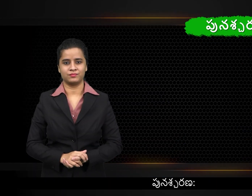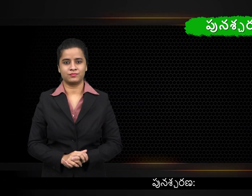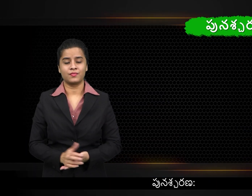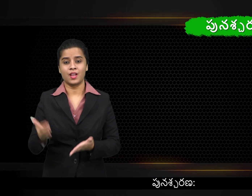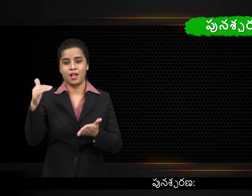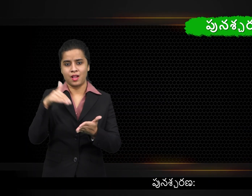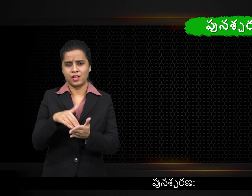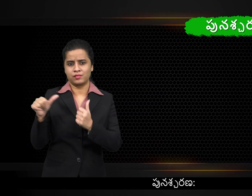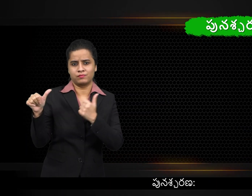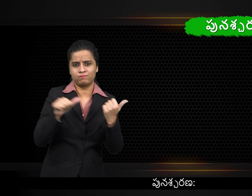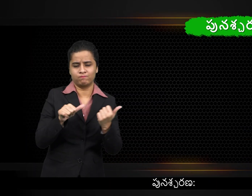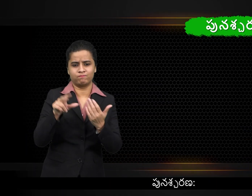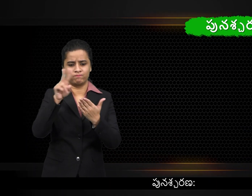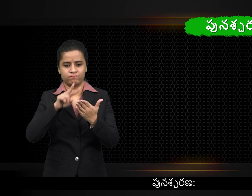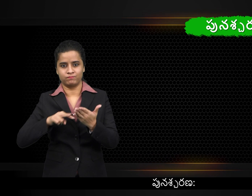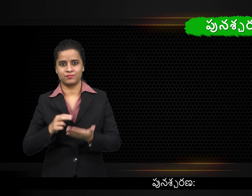పునశ్చరణ.